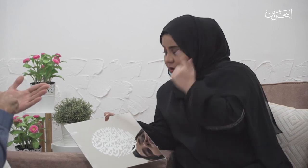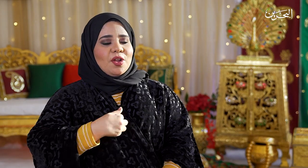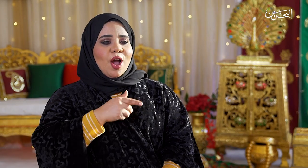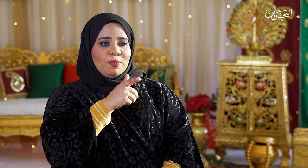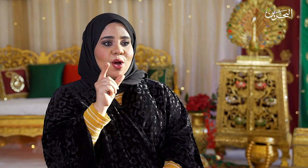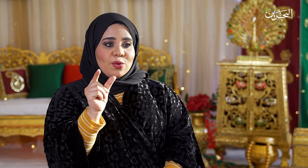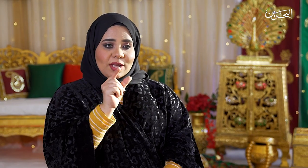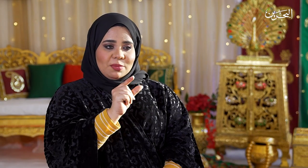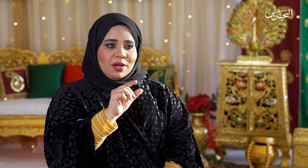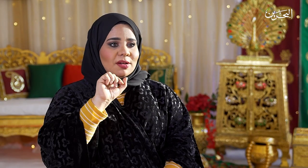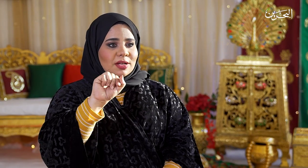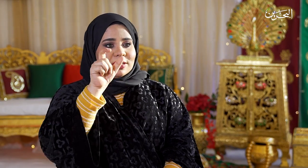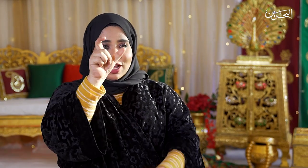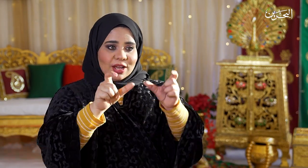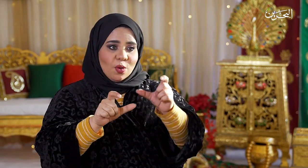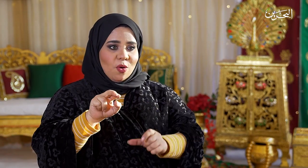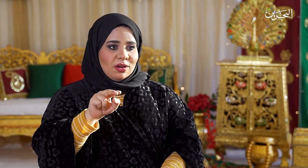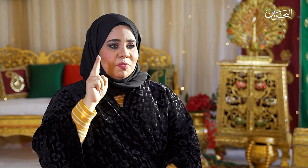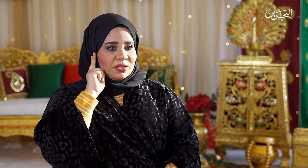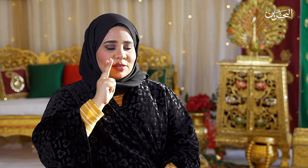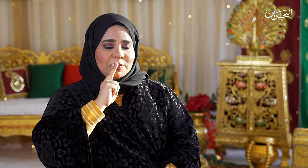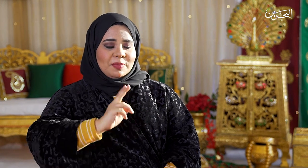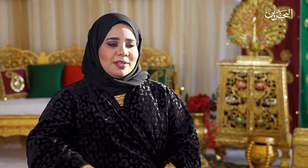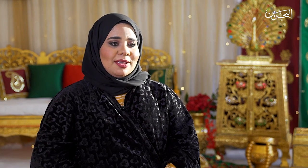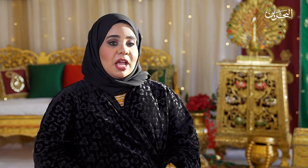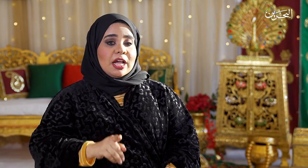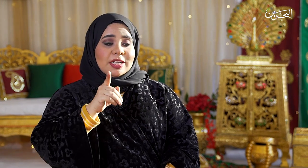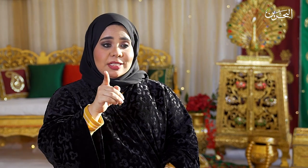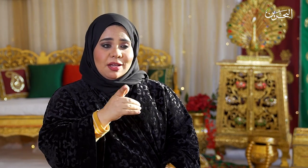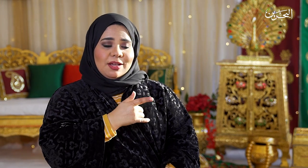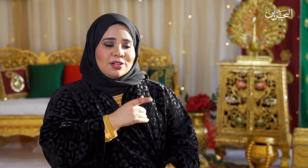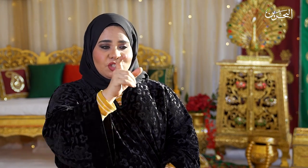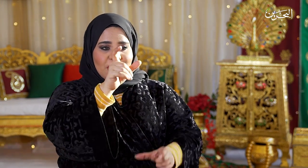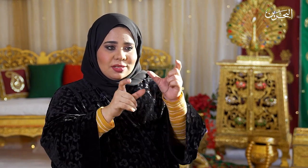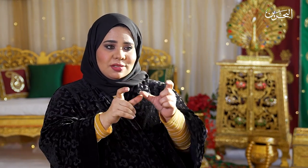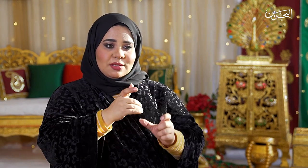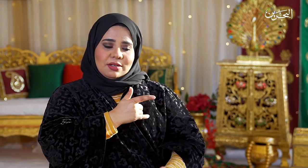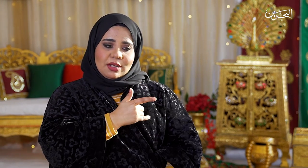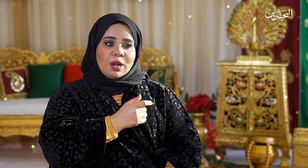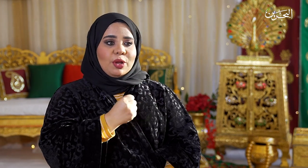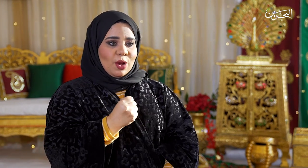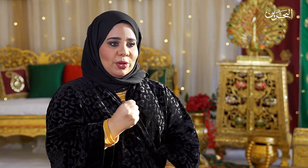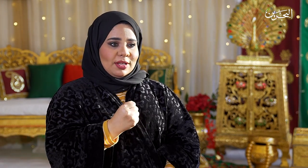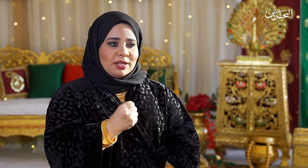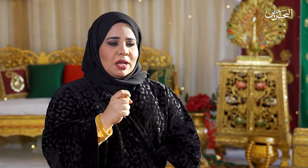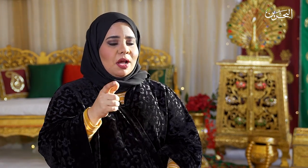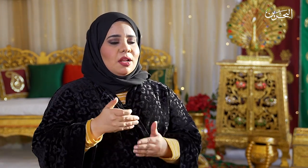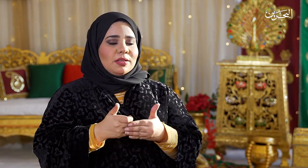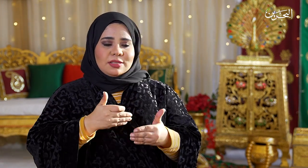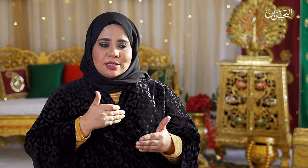أنا حابة أقول كلمة خاصة حق إخواننا من الصم، أنت شخص قلبك قوي، لا